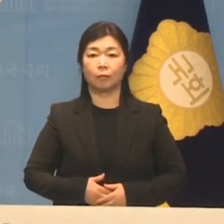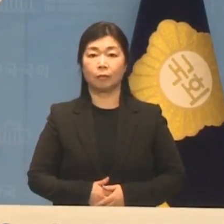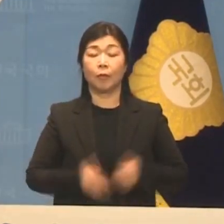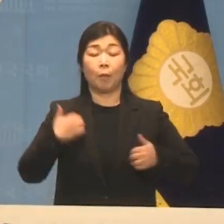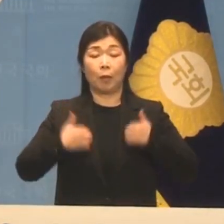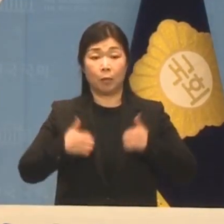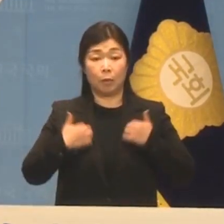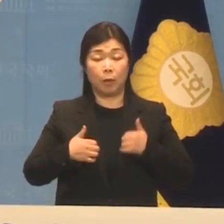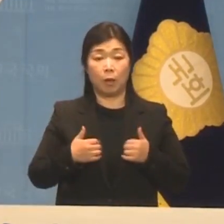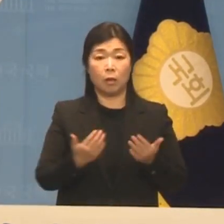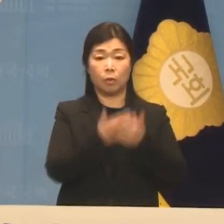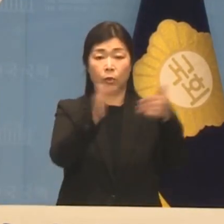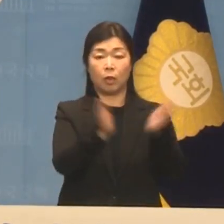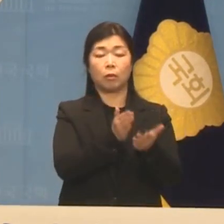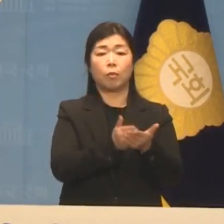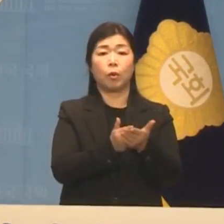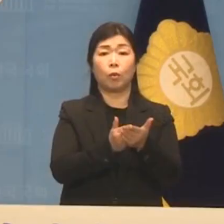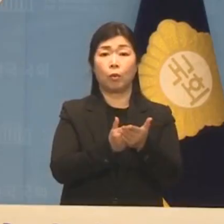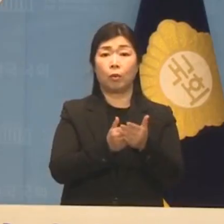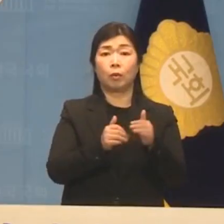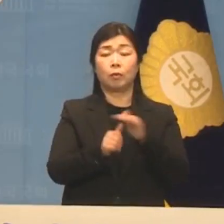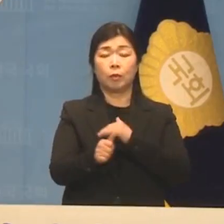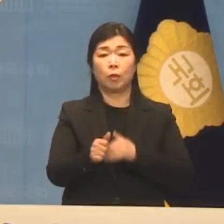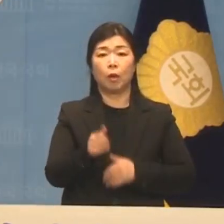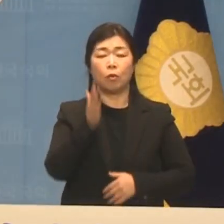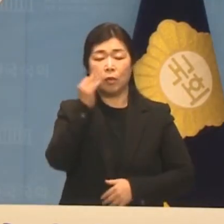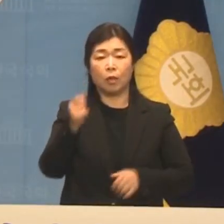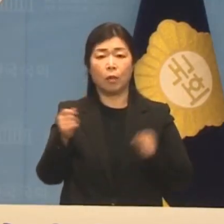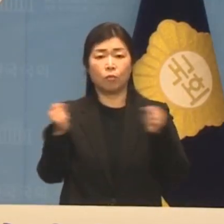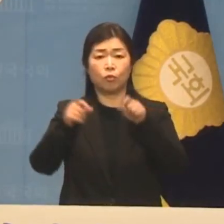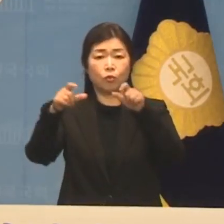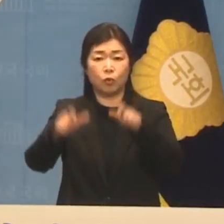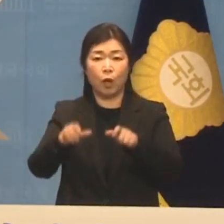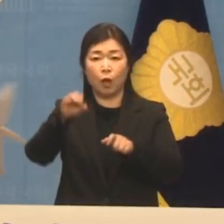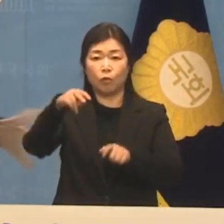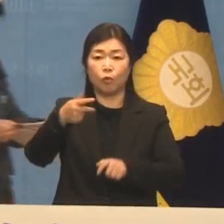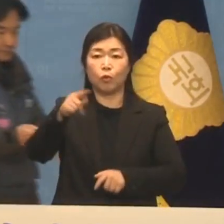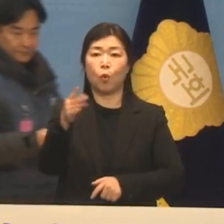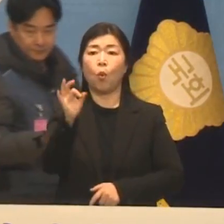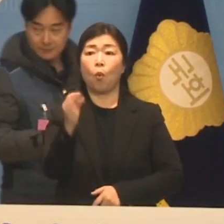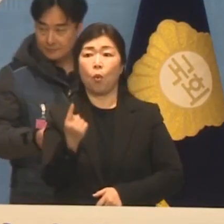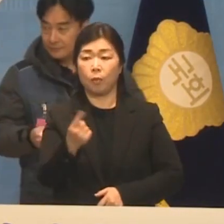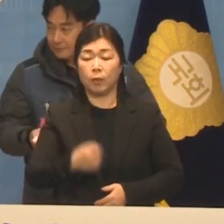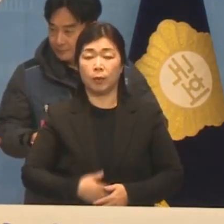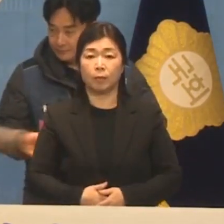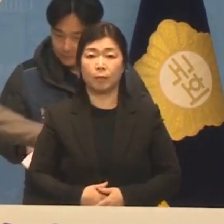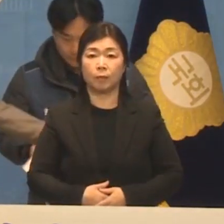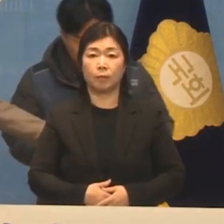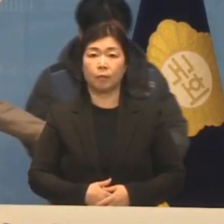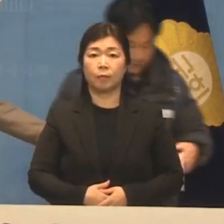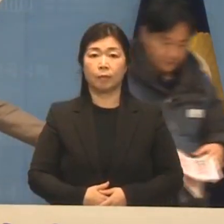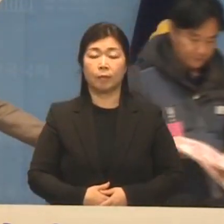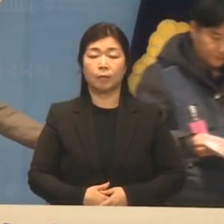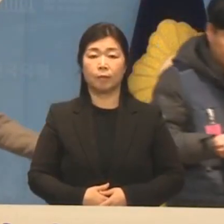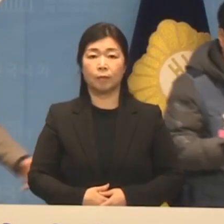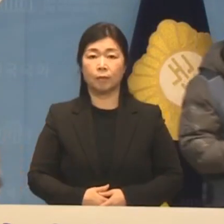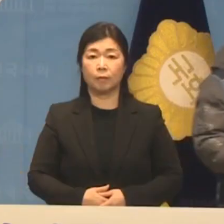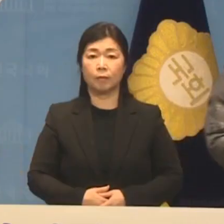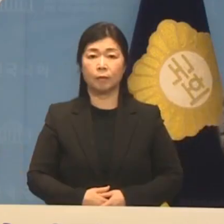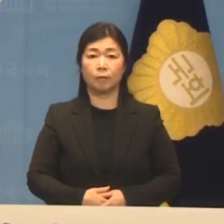예, 반갑습니다. 진보당 원내대표를 맡고 있는 울산 북구의 윤종호 의원입니다. 이쪽에도 서시고.